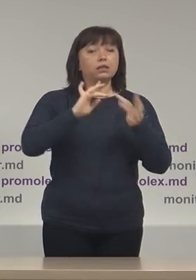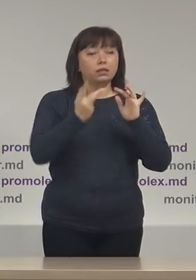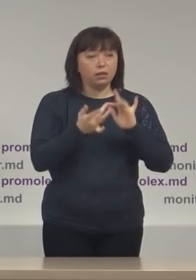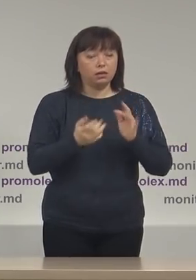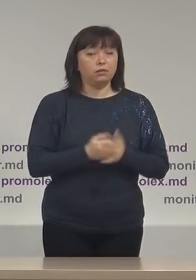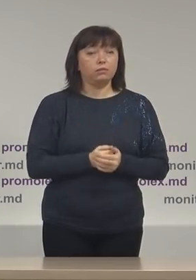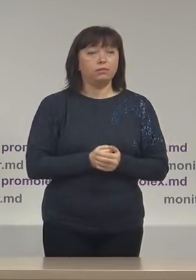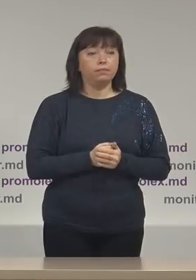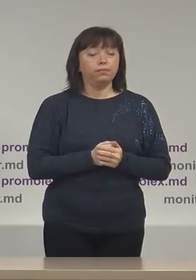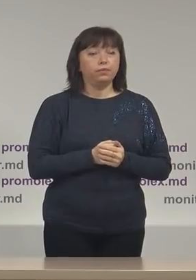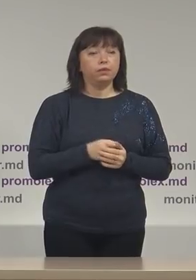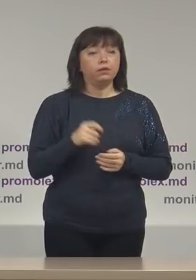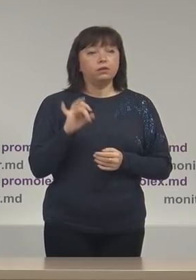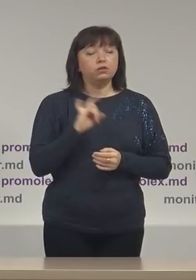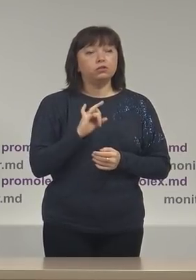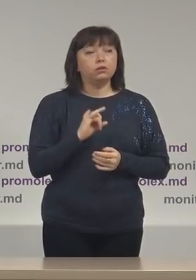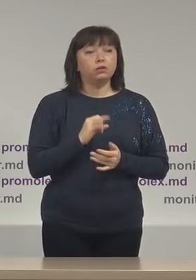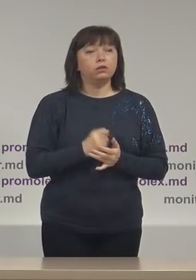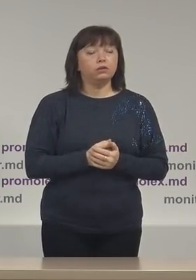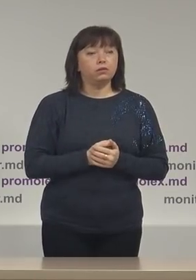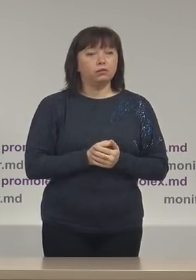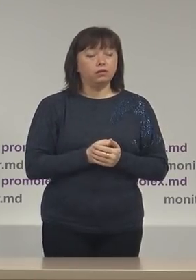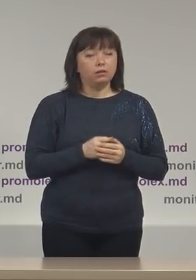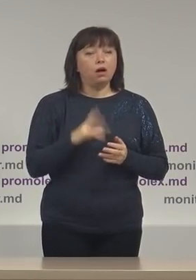operatori, fie